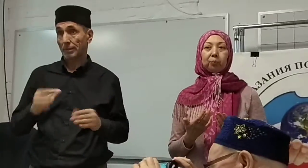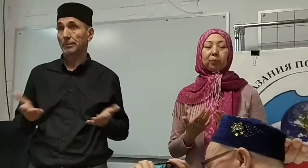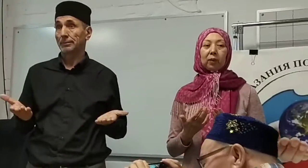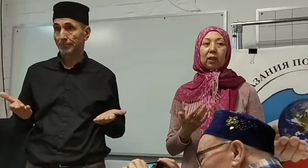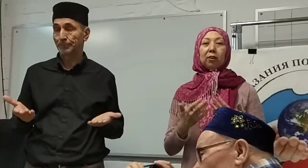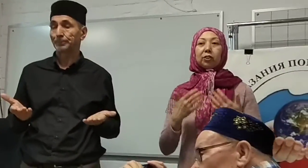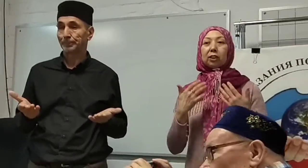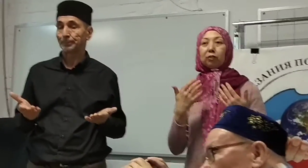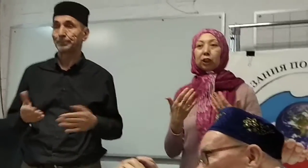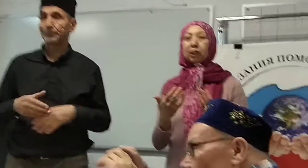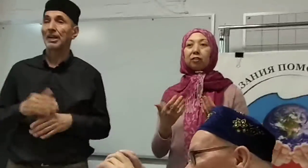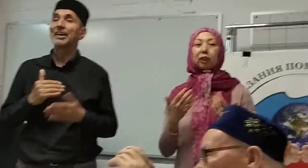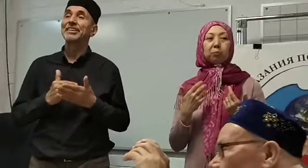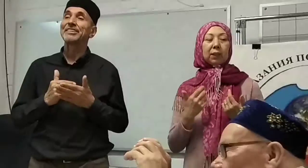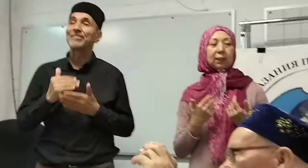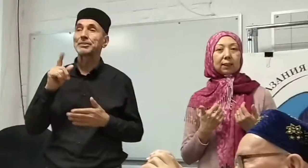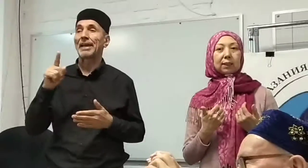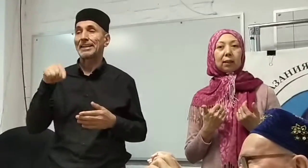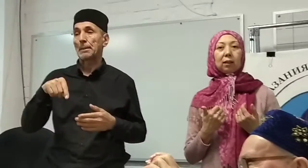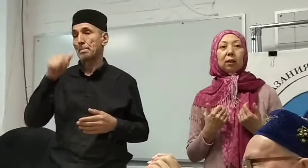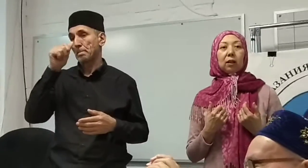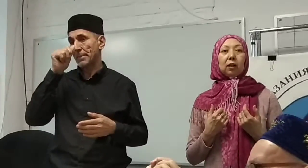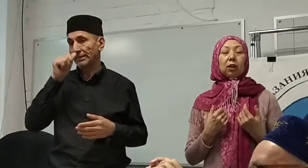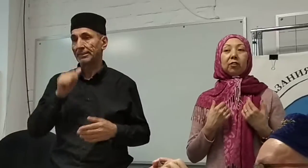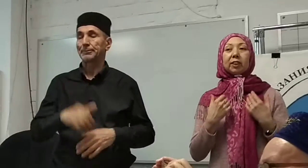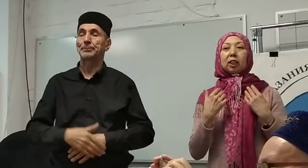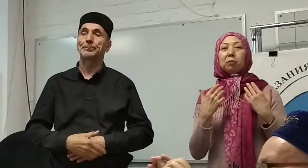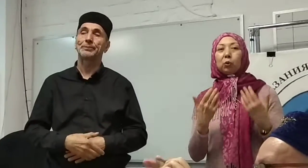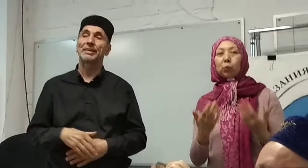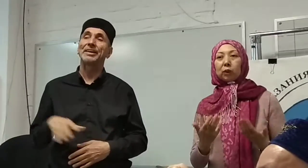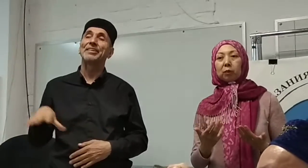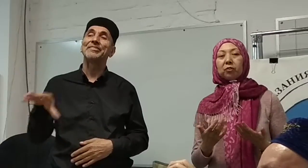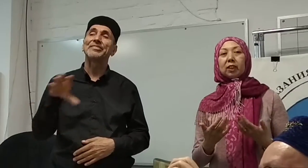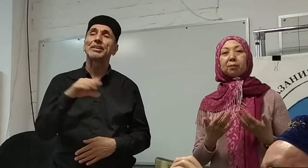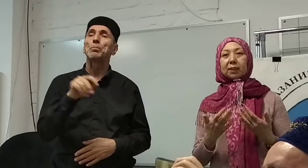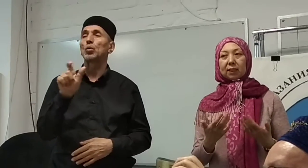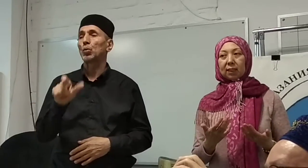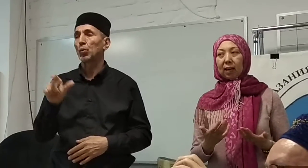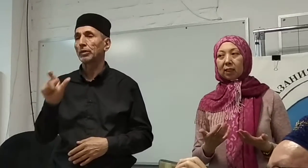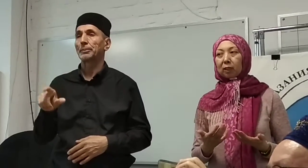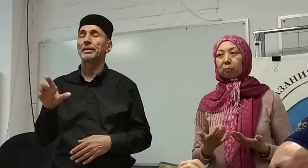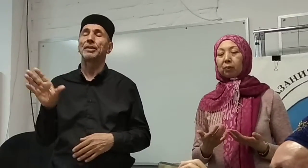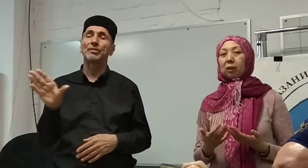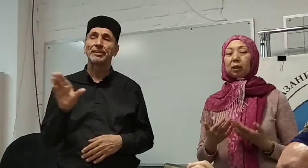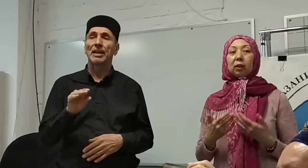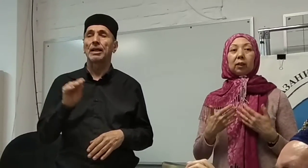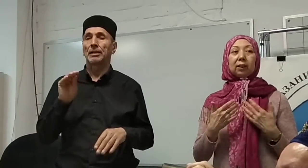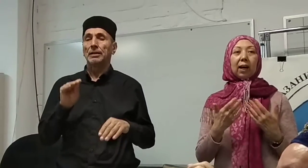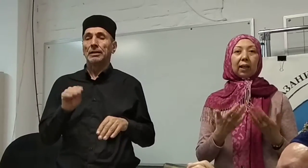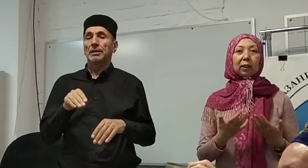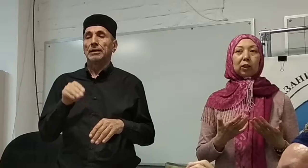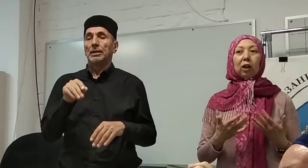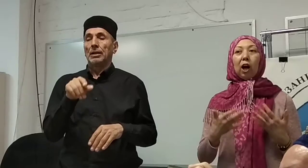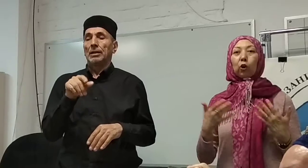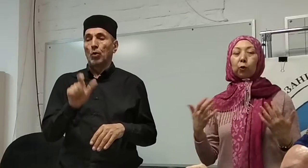Создатель. Всевышний в этом месяце всем людям, всем созданиям дарит